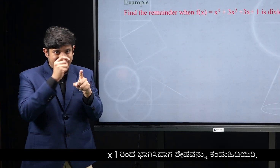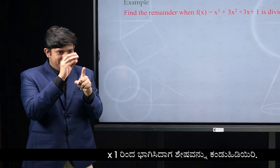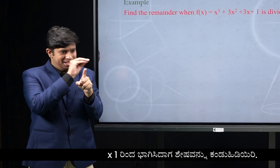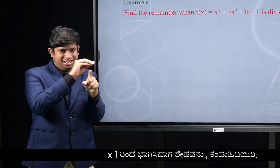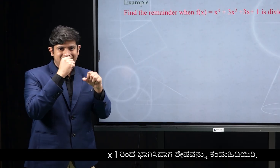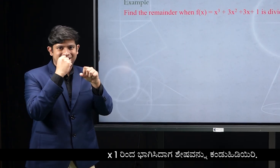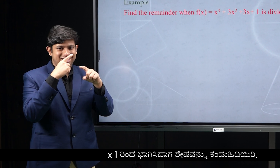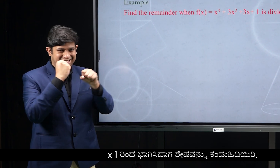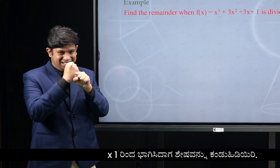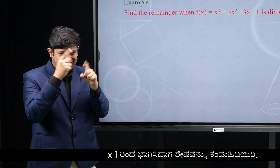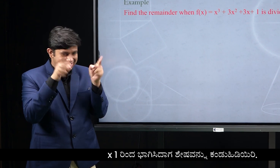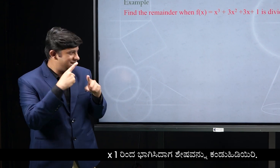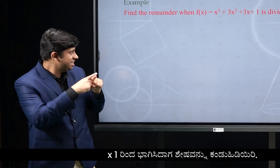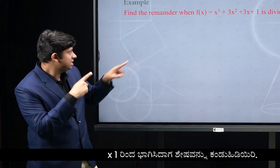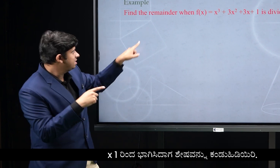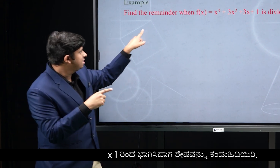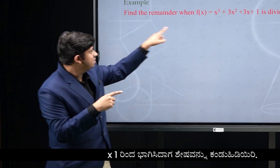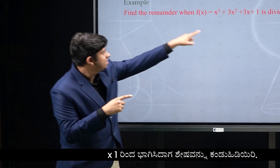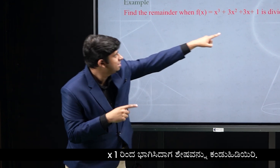x1 ರಿಂದ ಭಾಗಿಸಿದಾಗ ಶೇಷವನ್ನ ಕಂಡುಹಿಡಿಯಿರಿ.